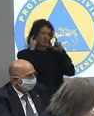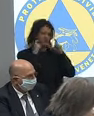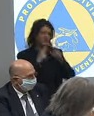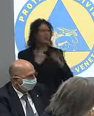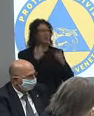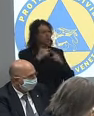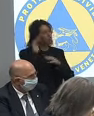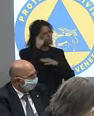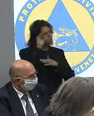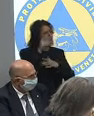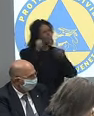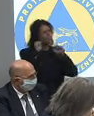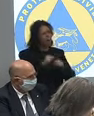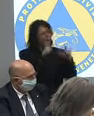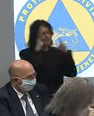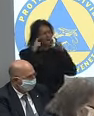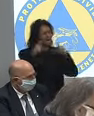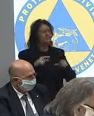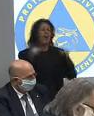la abbandoneremo, ma adesso è così.